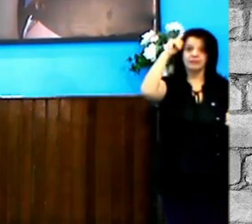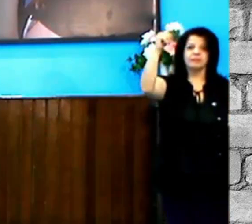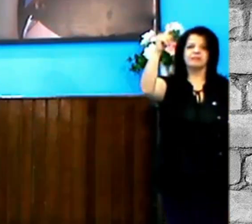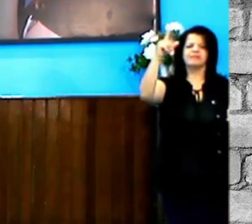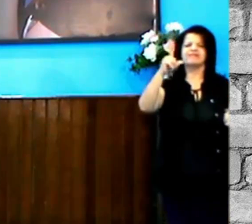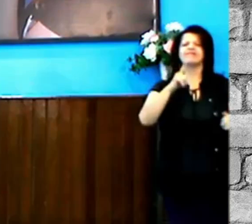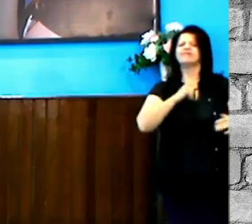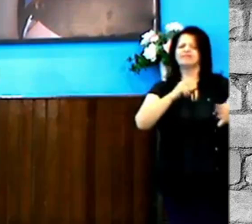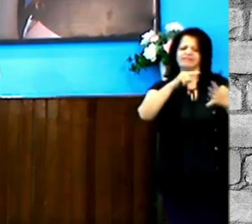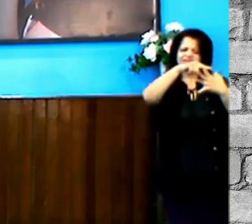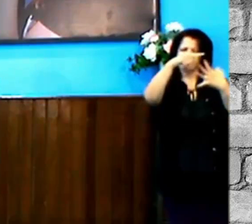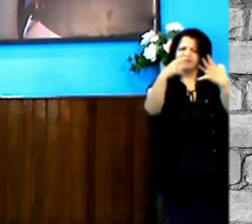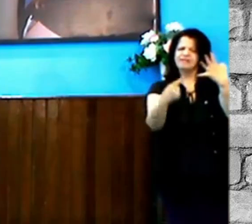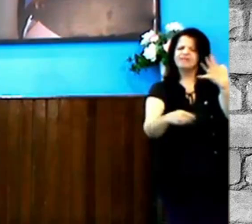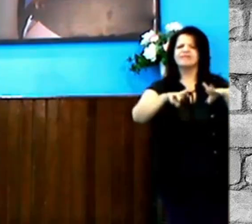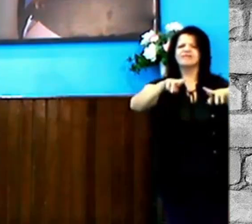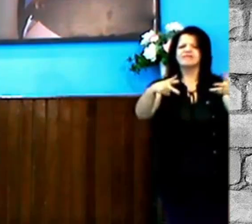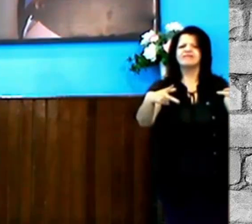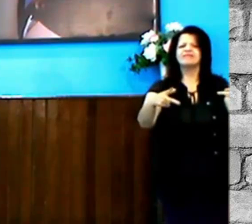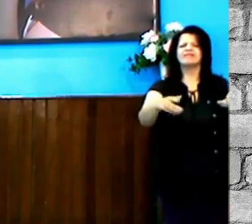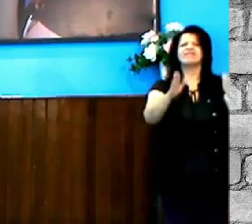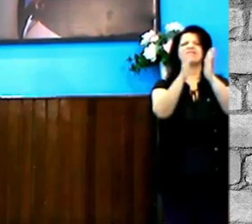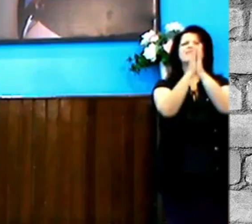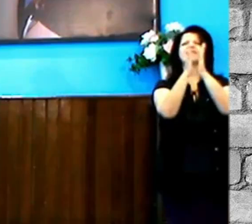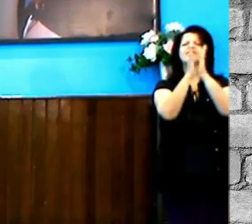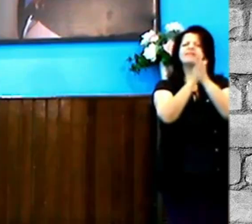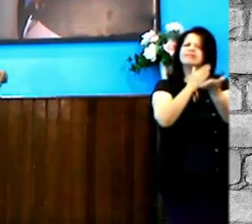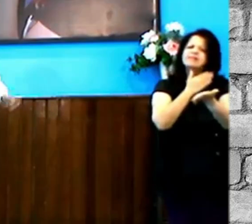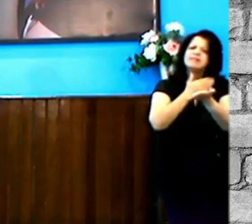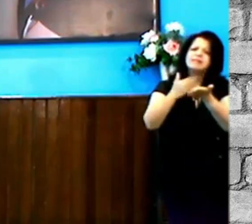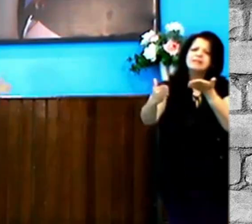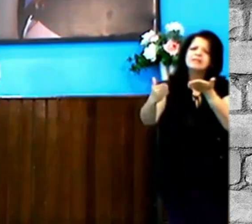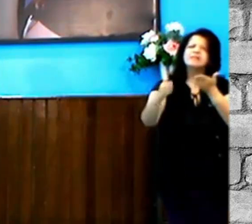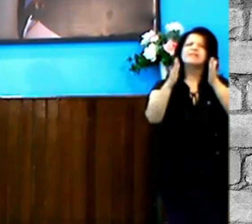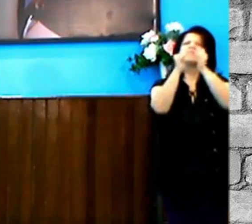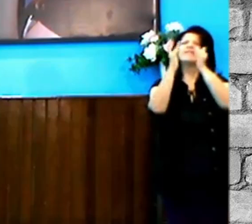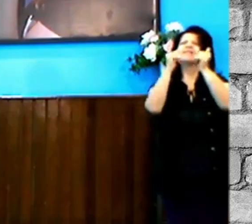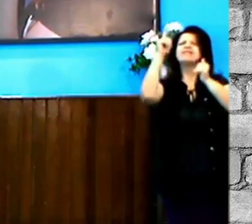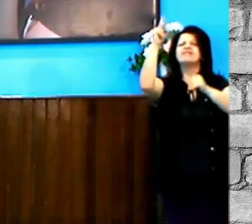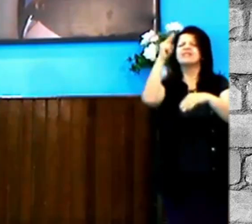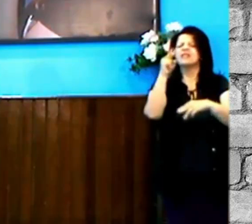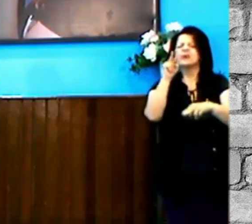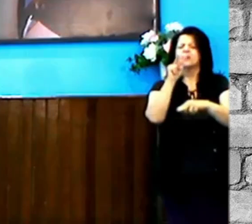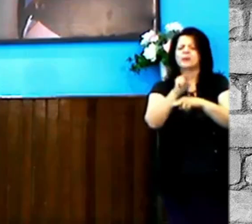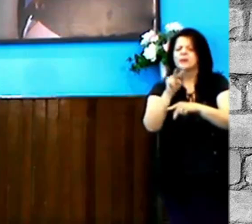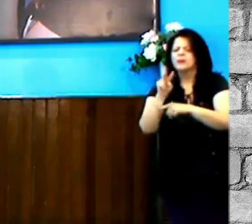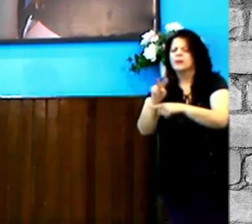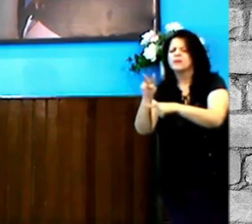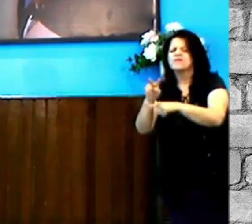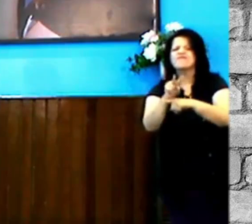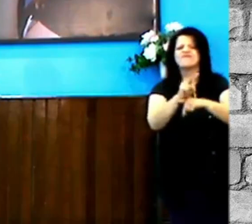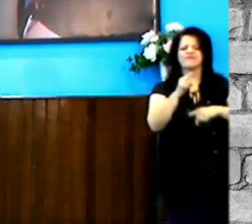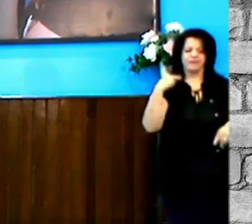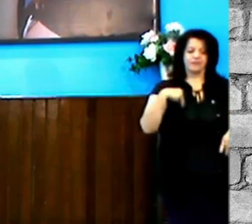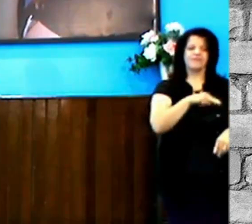vários motivos de oração. E claro que nós vamos começar pedindo a Deus proteção para nós, para os